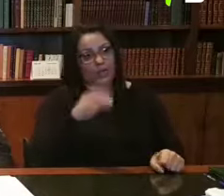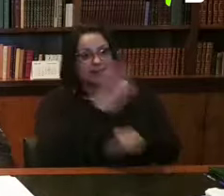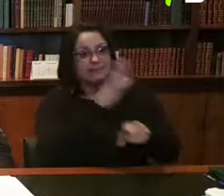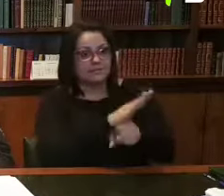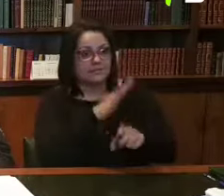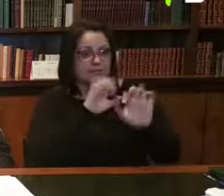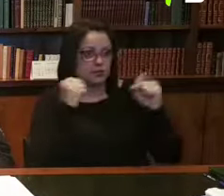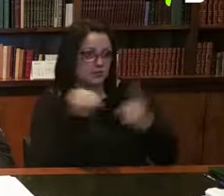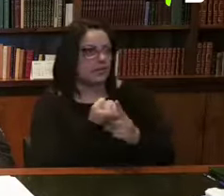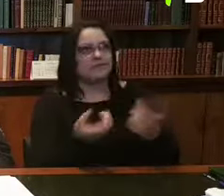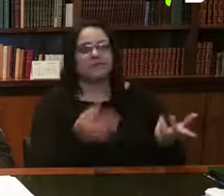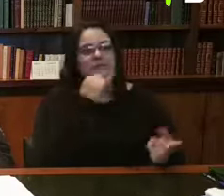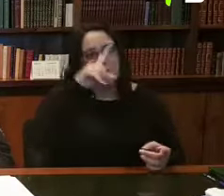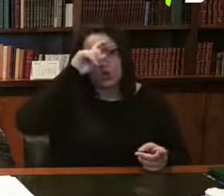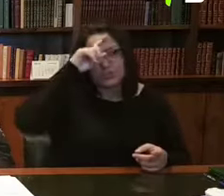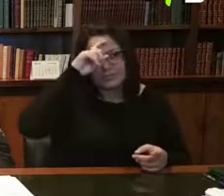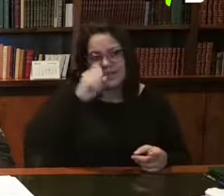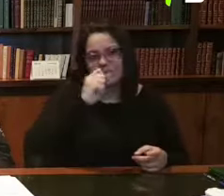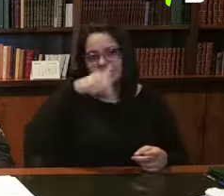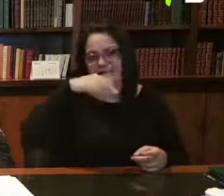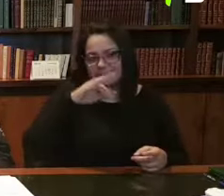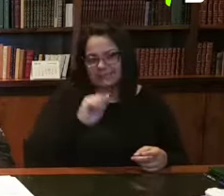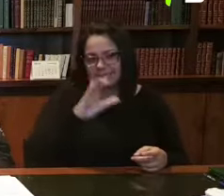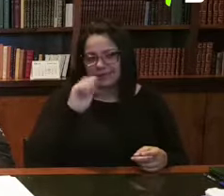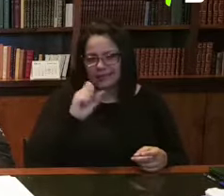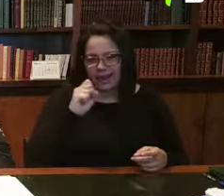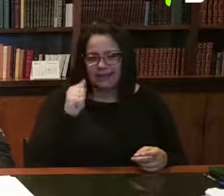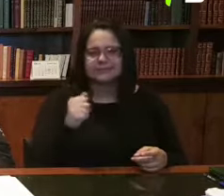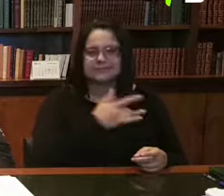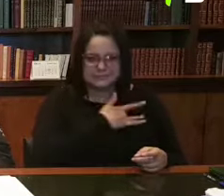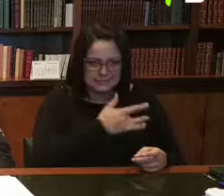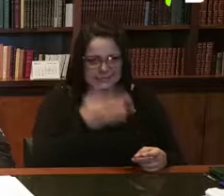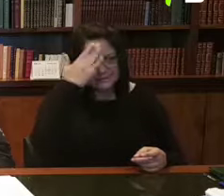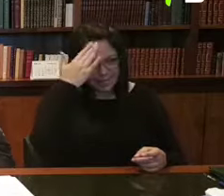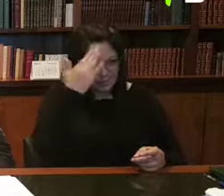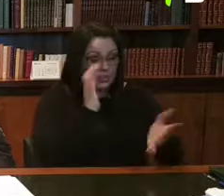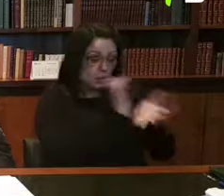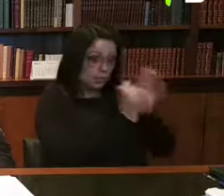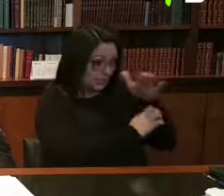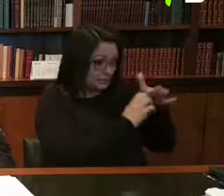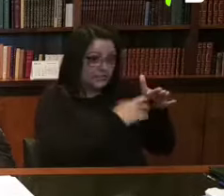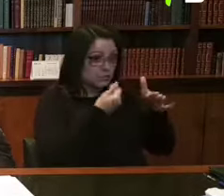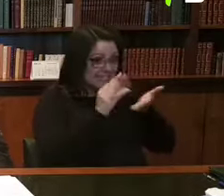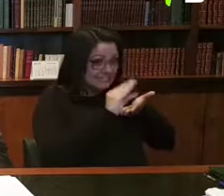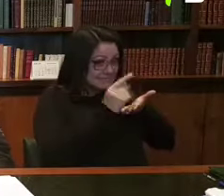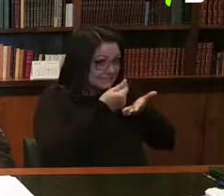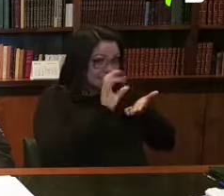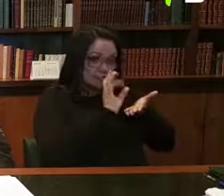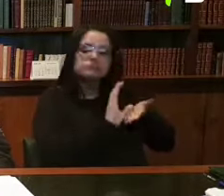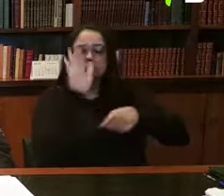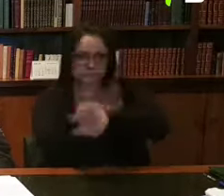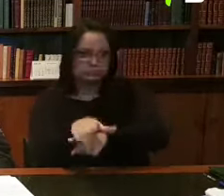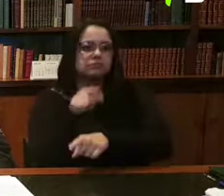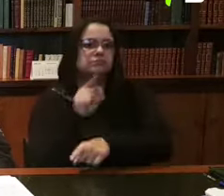misericórdia lá o esses hospitais em são mantidos não é porque entidades sem fins lucrativo seu pastor mais dois